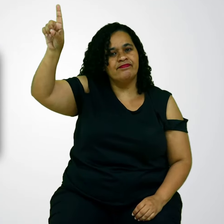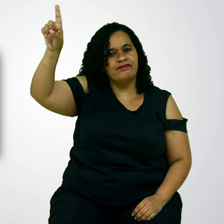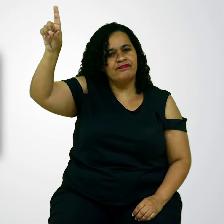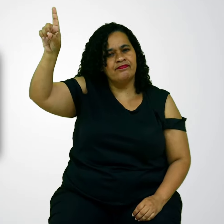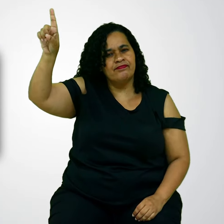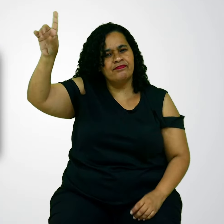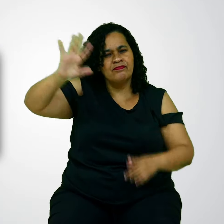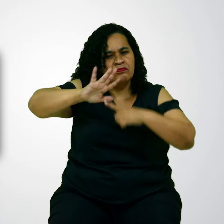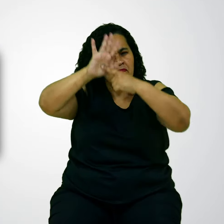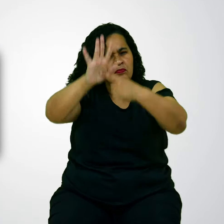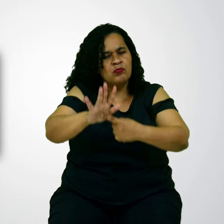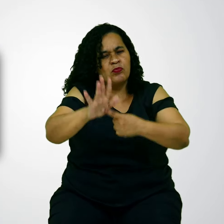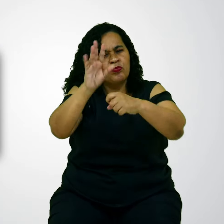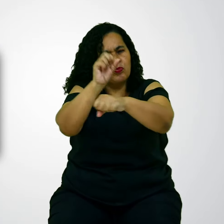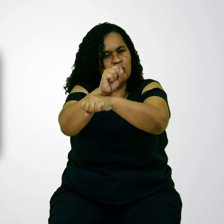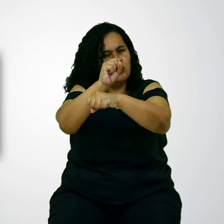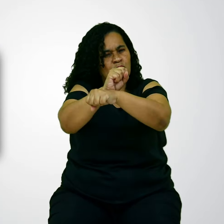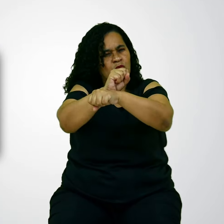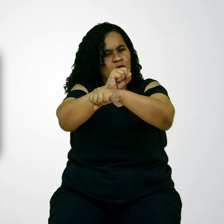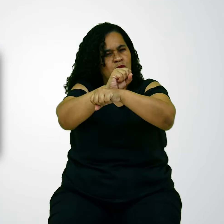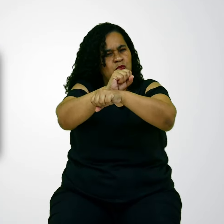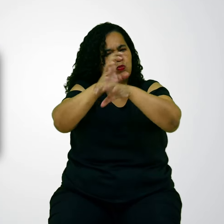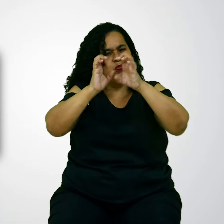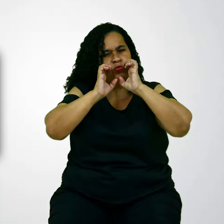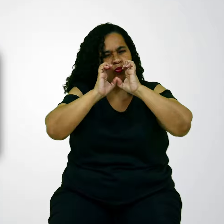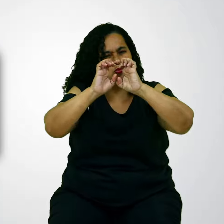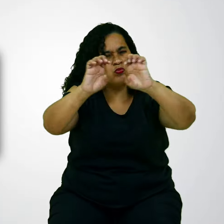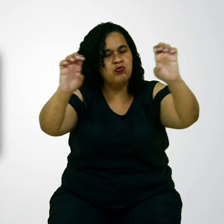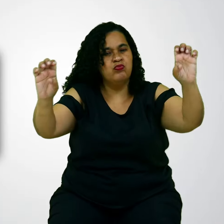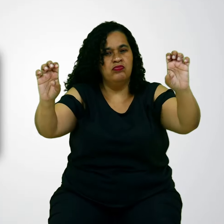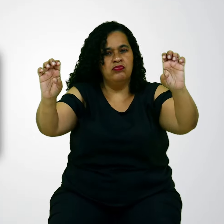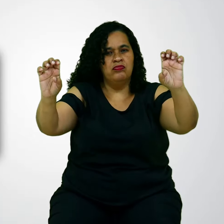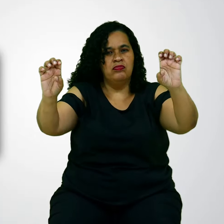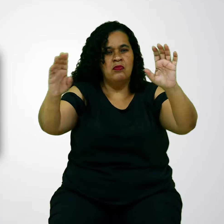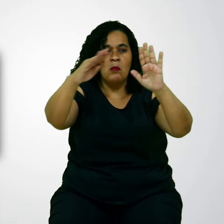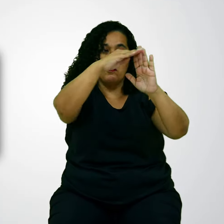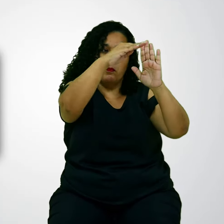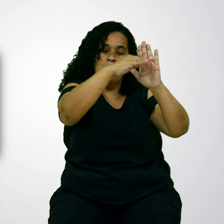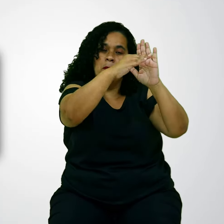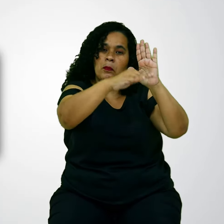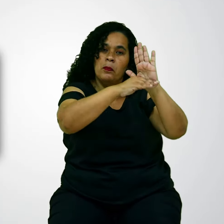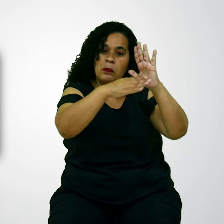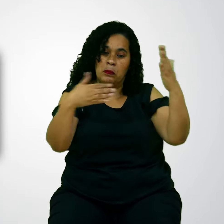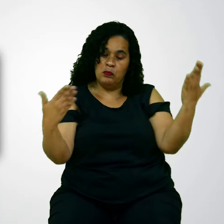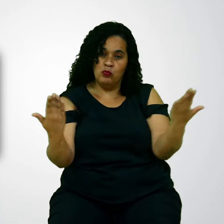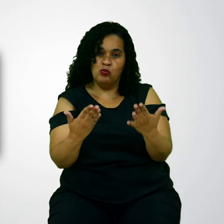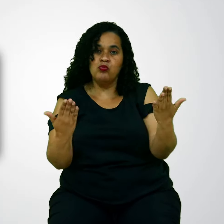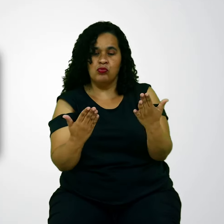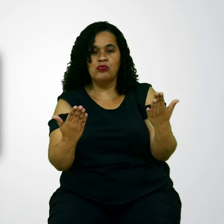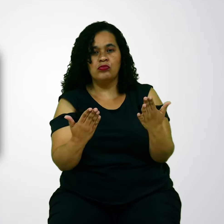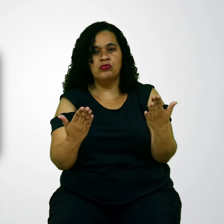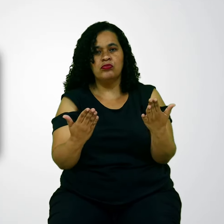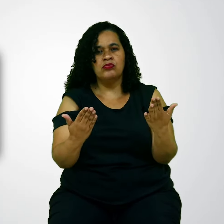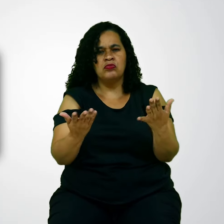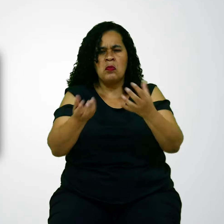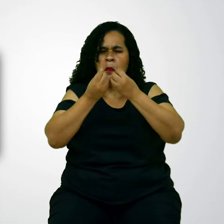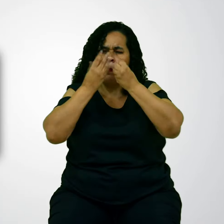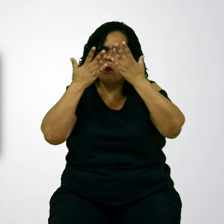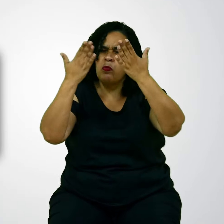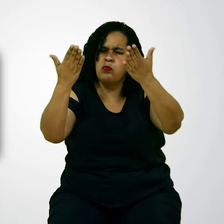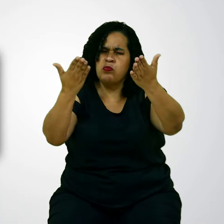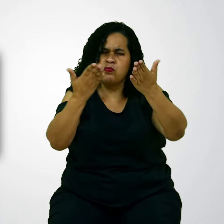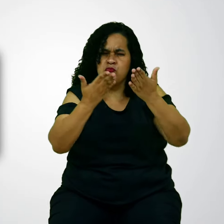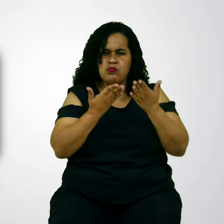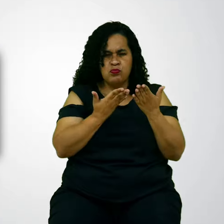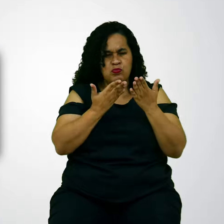esse tempo? Eu acho que sim. Este programa que a gente está fazendo aqui é um programa bem-vindo para esse tempo, uma mensagem de esperança